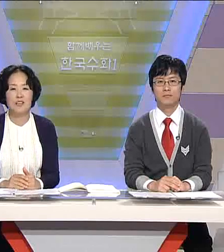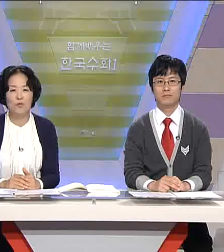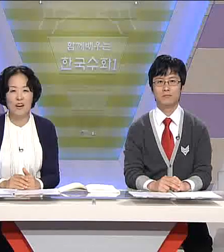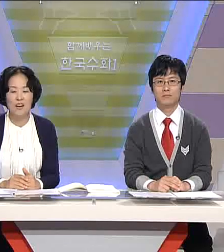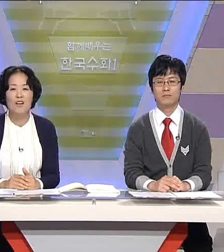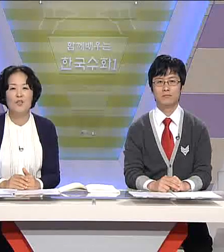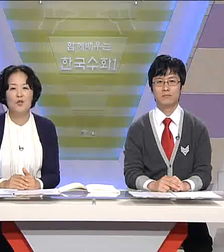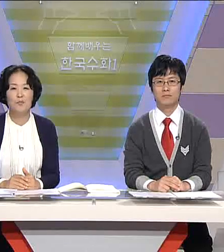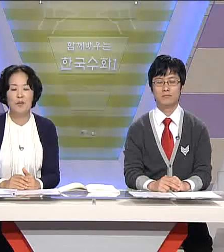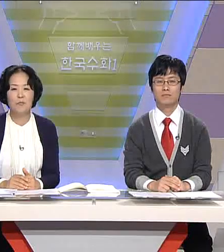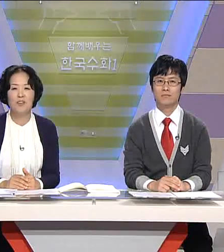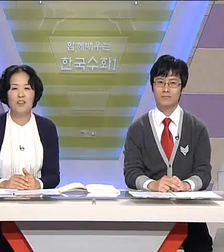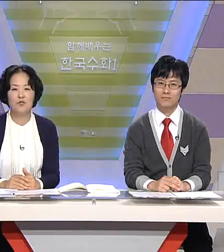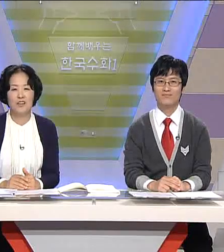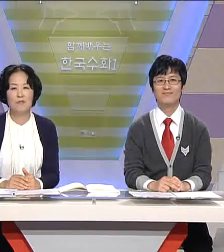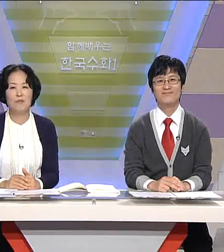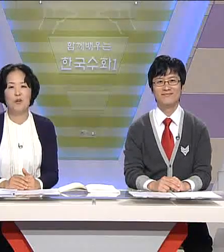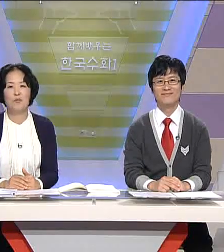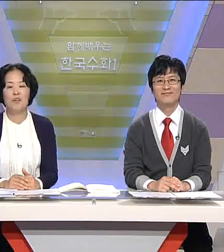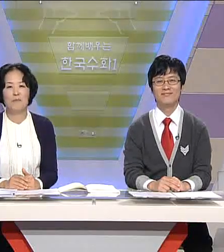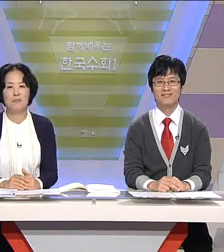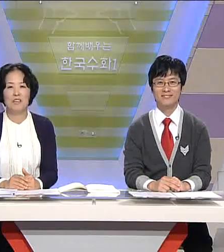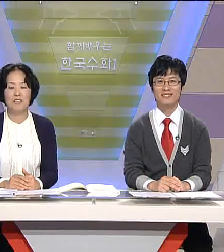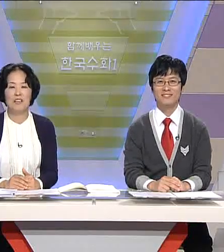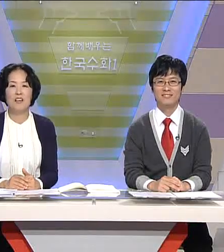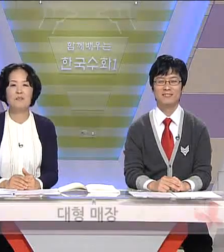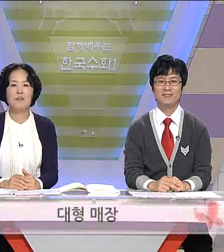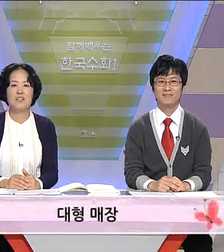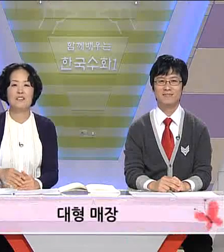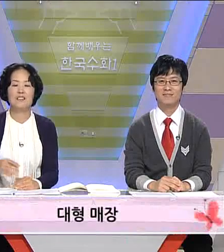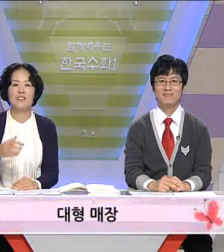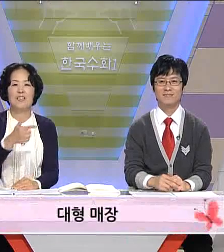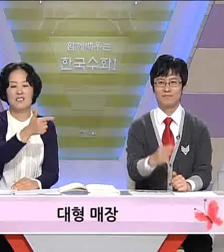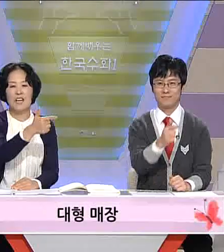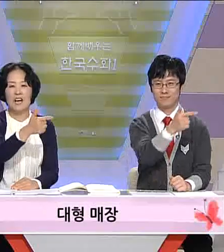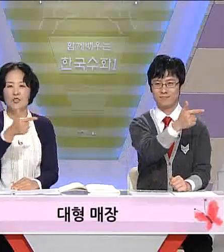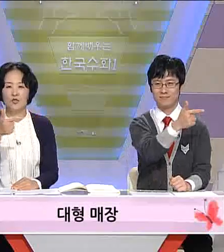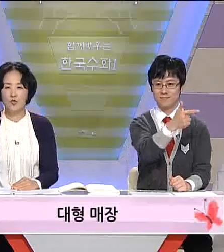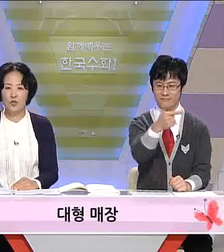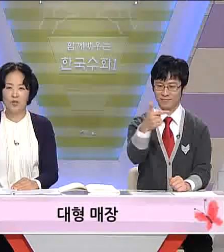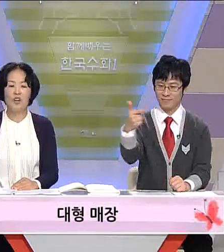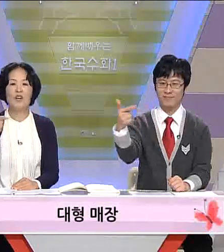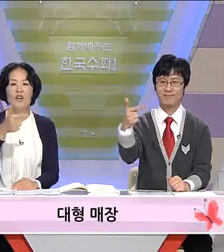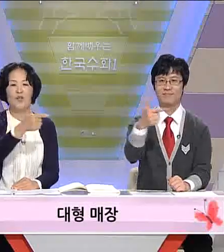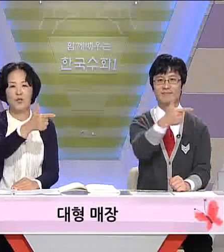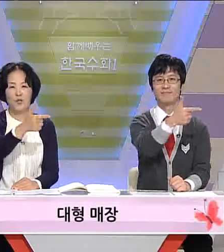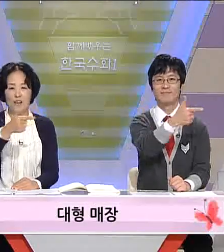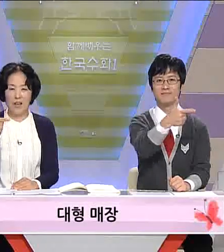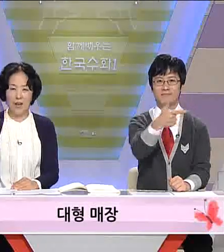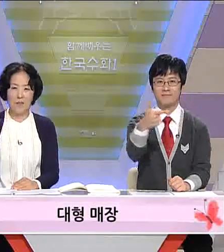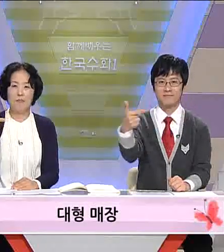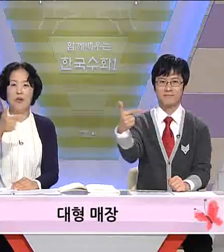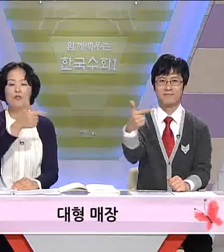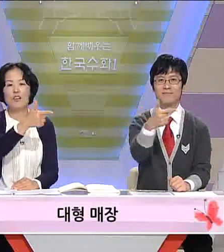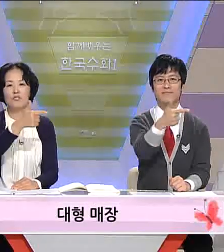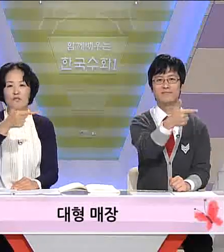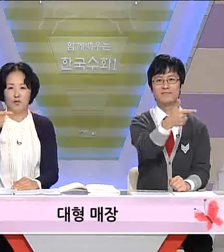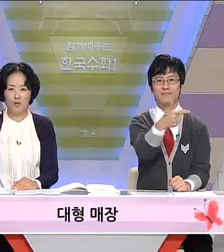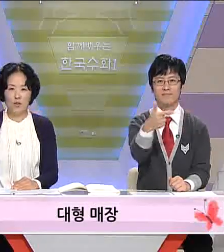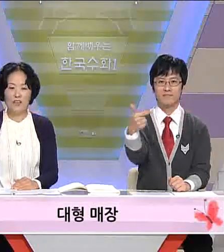매장과 쇼핑몰이라는 설을 한번 배워볼까 합니다. 자, 대형 매장은, 자, 아주, 꽤, 매우라는